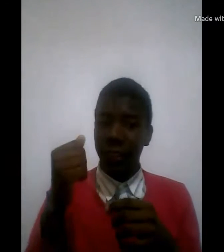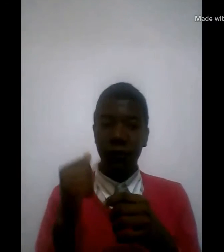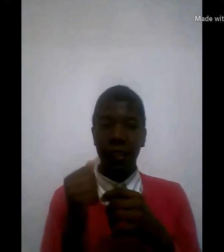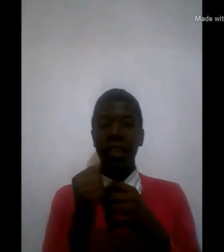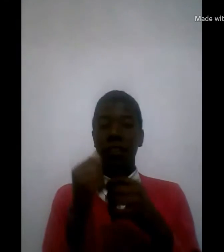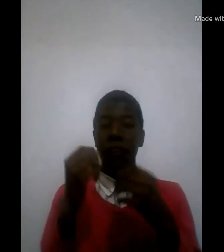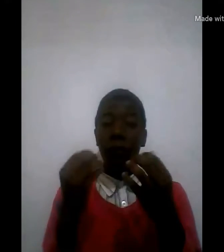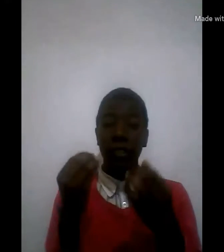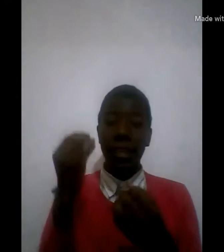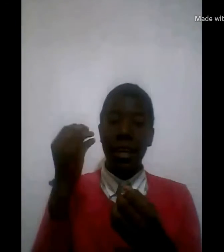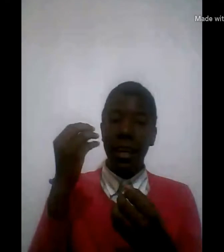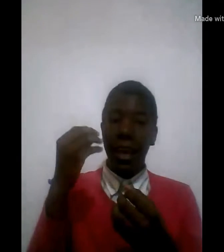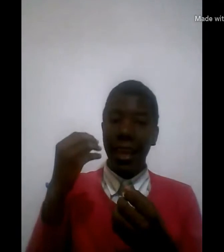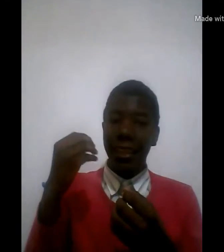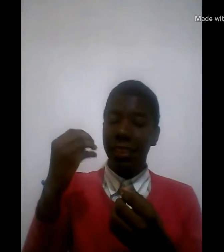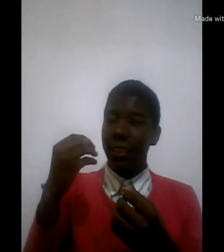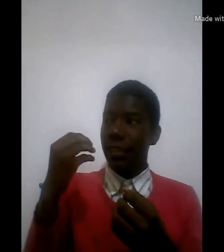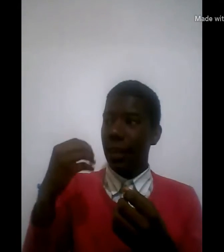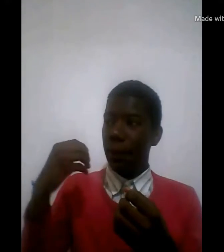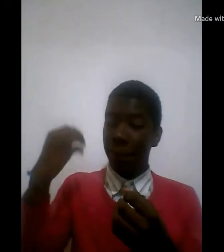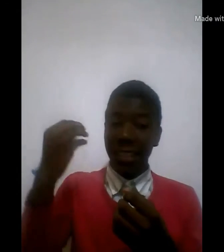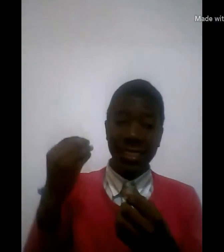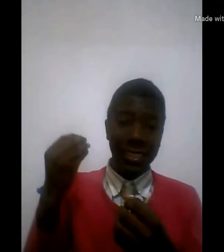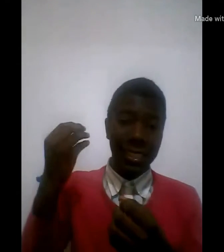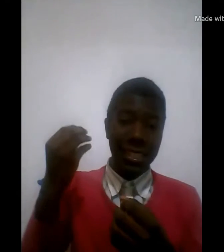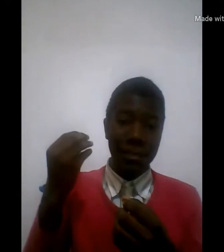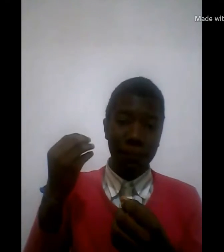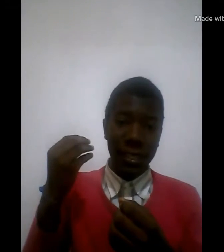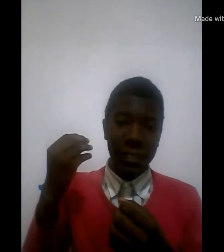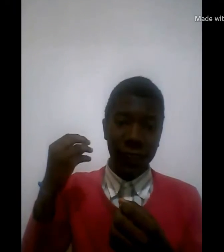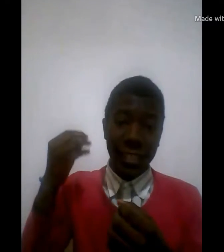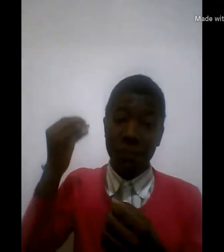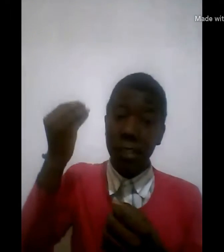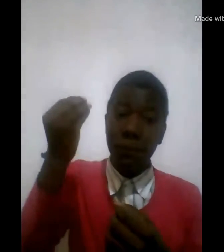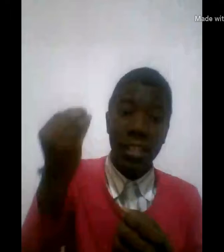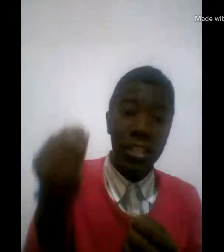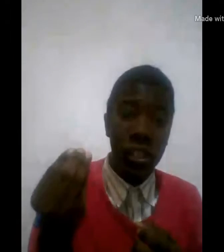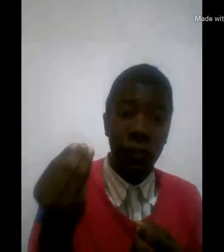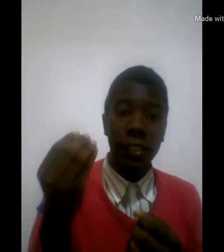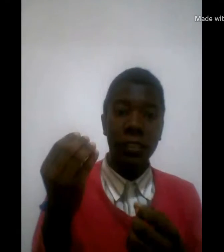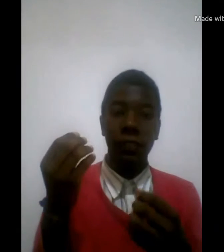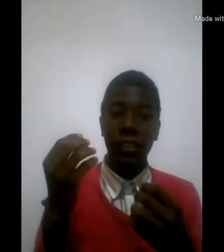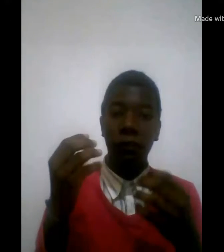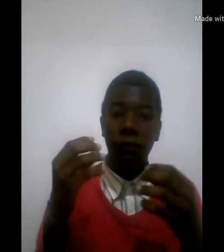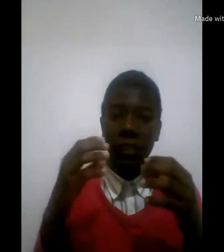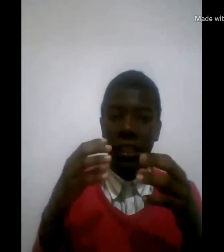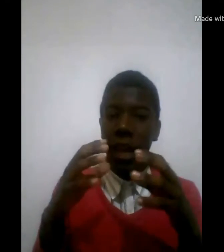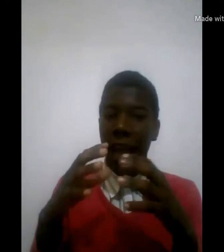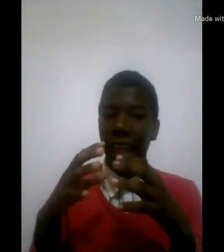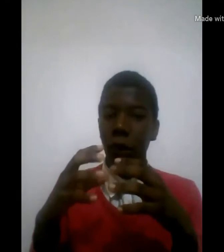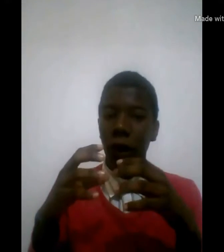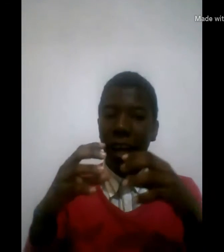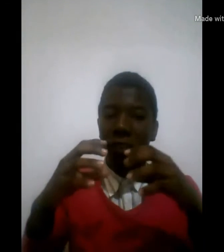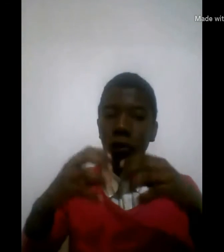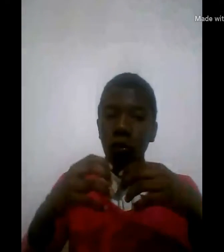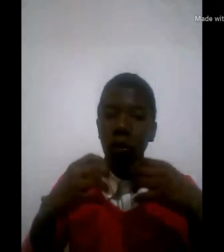maneira diferente, você pensa de diferentes perspectivas, você não se aloca num